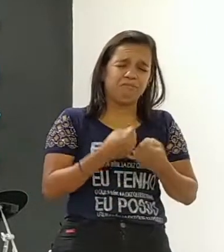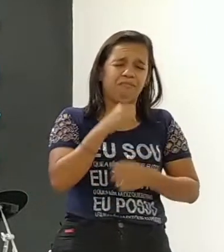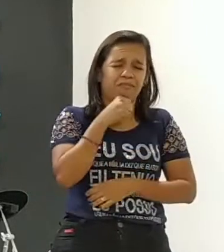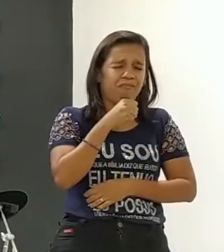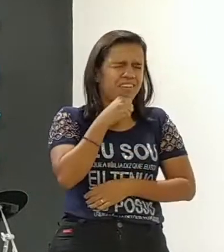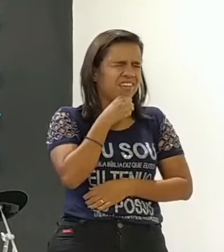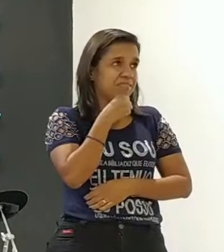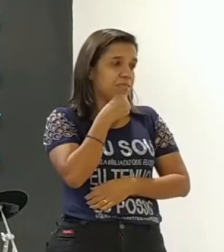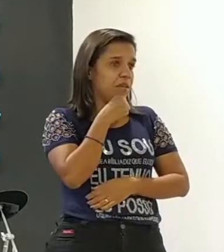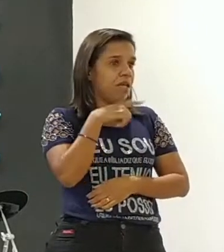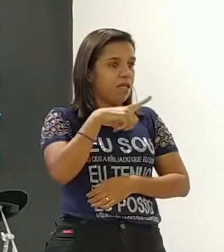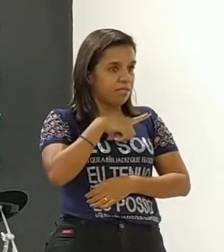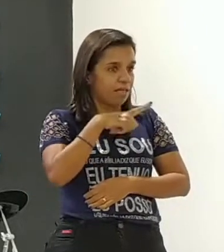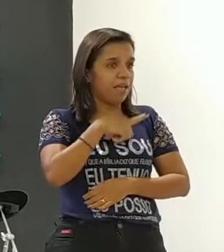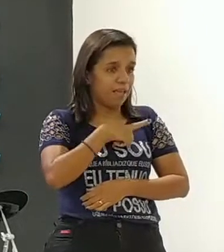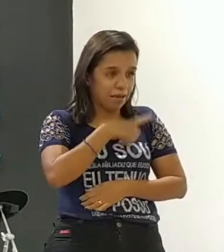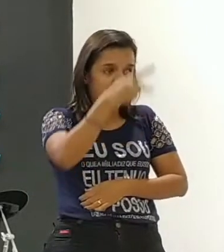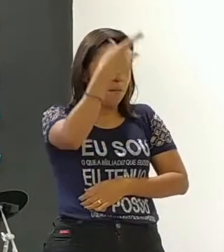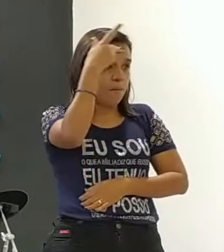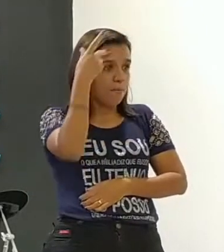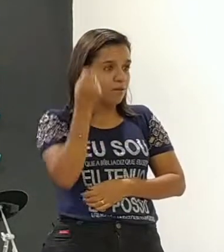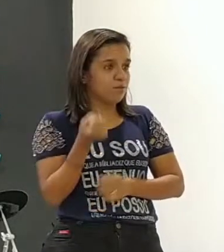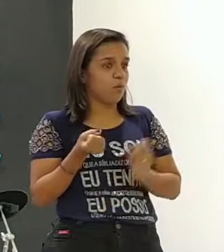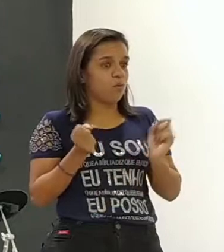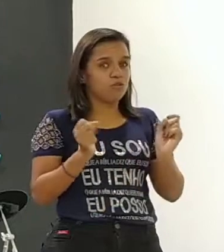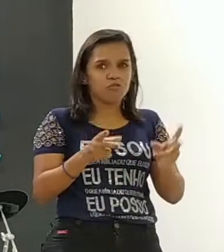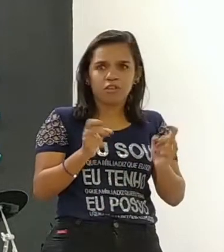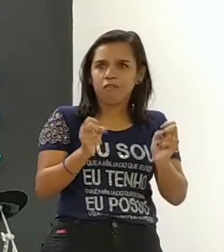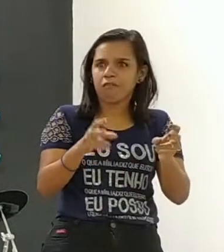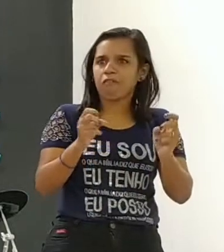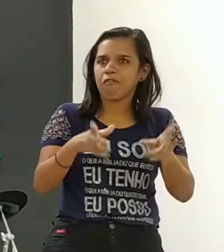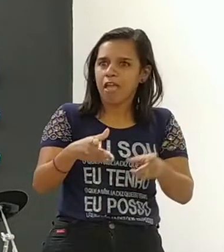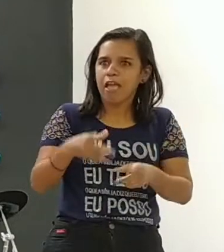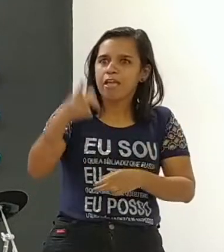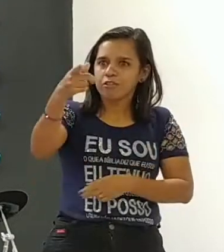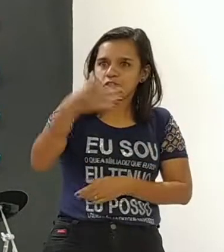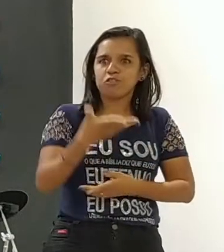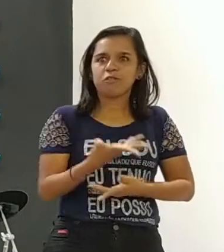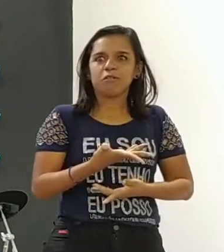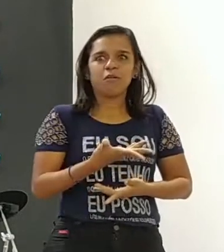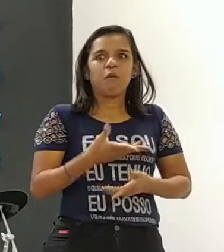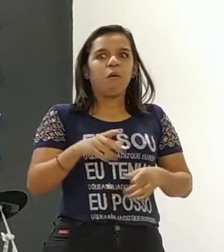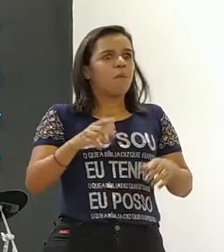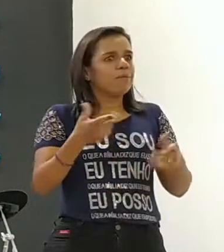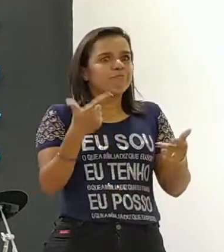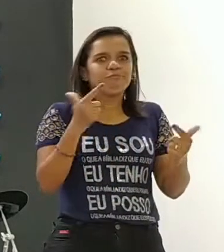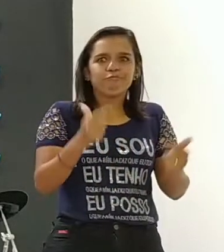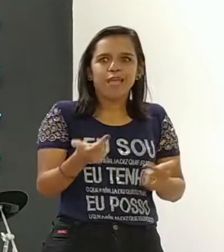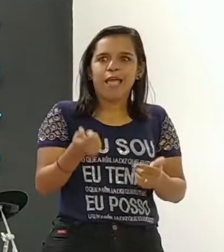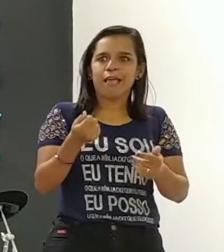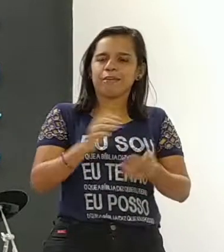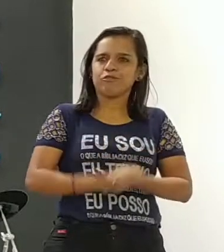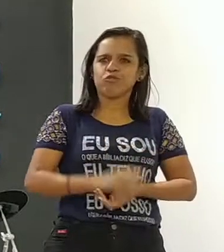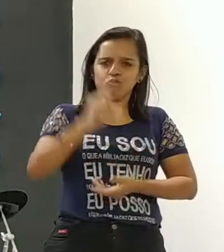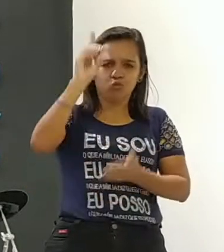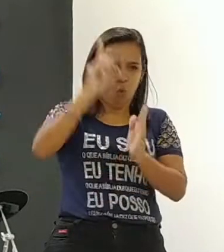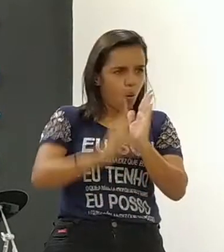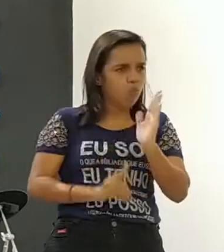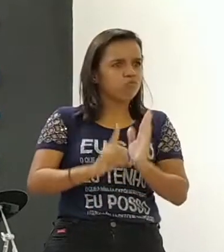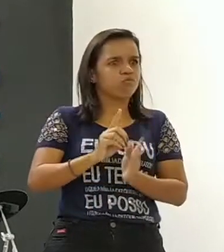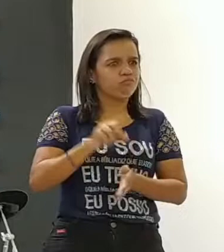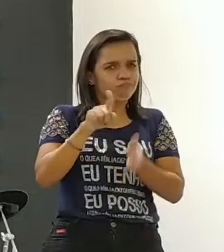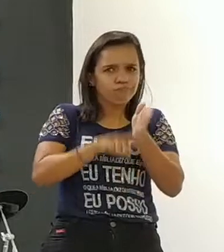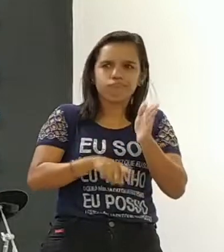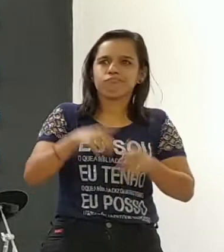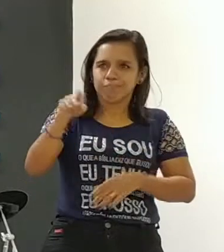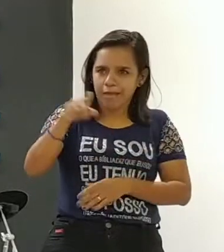Tem gente que vende imóvel e eu fico perguntando se tem desconto, promoção, mas não compro. Né,